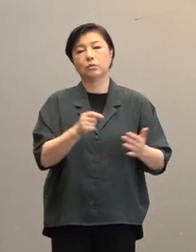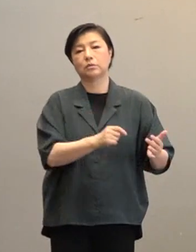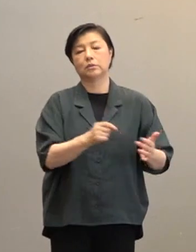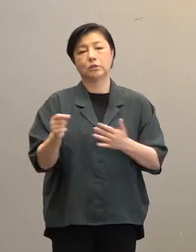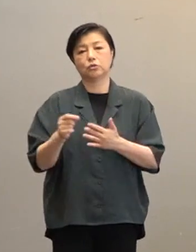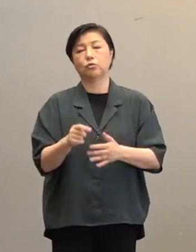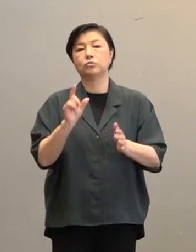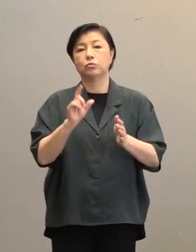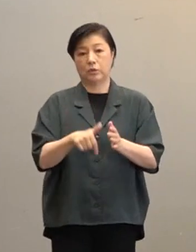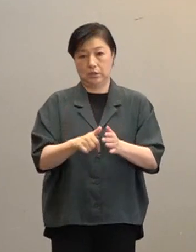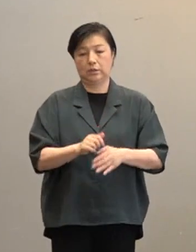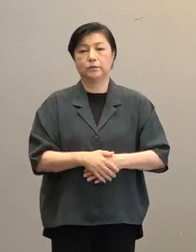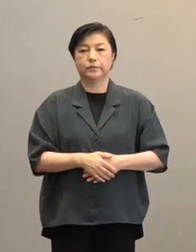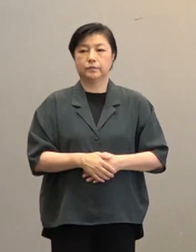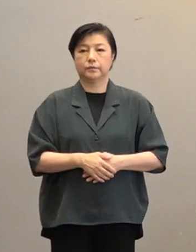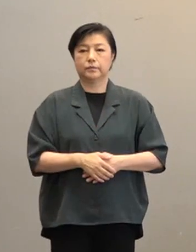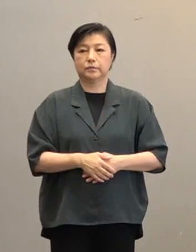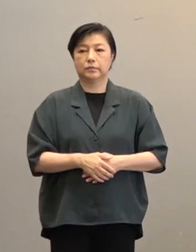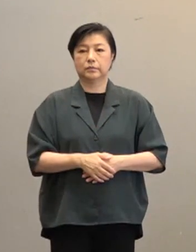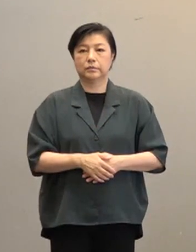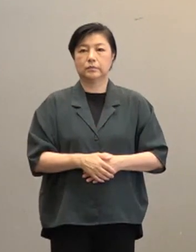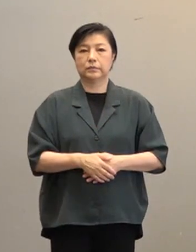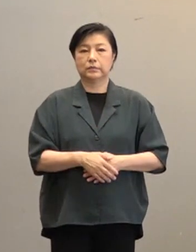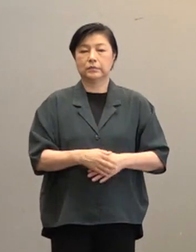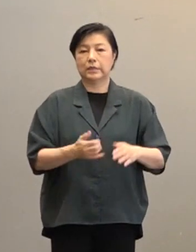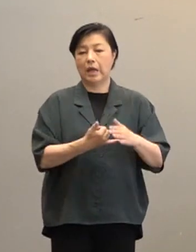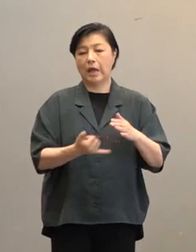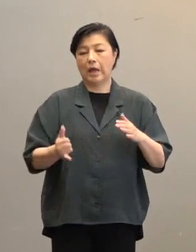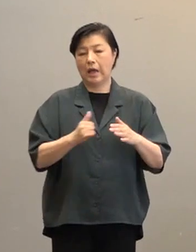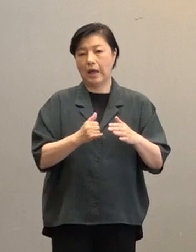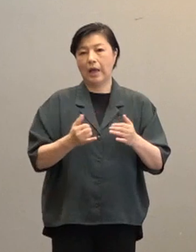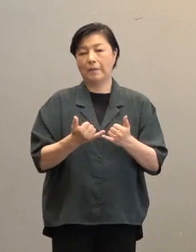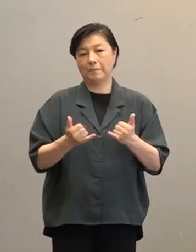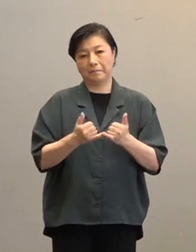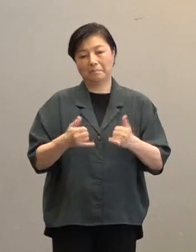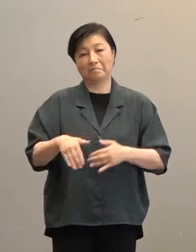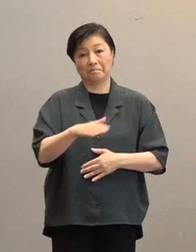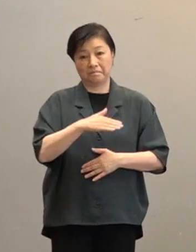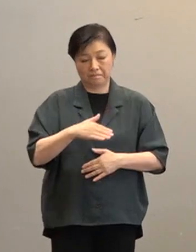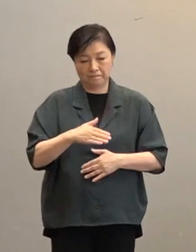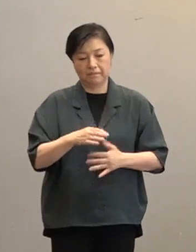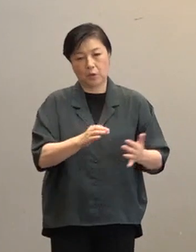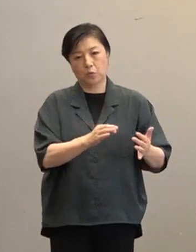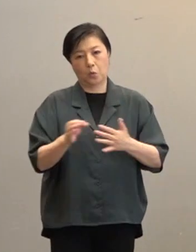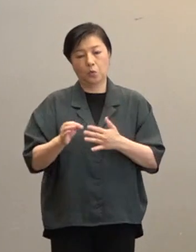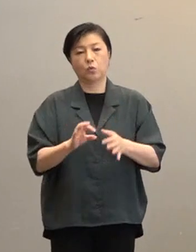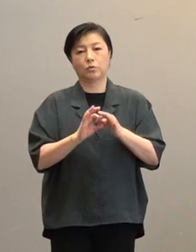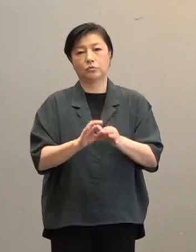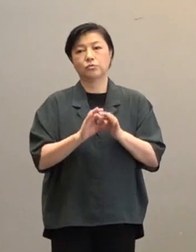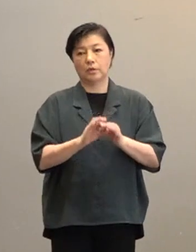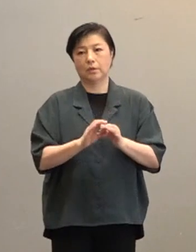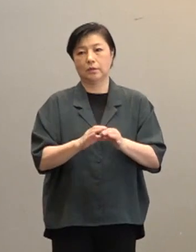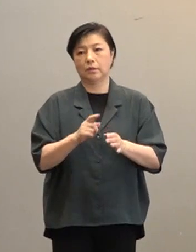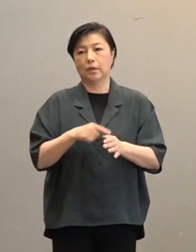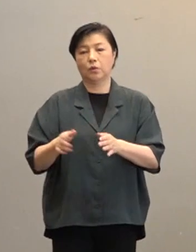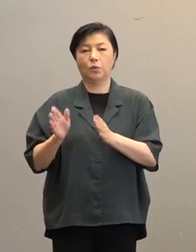合の、身内の登用というものについてですね、この間 の、この問題の経